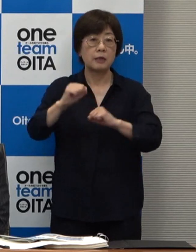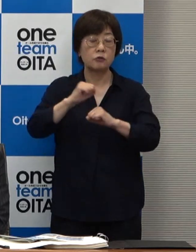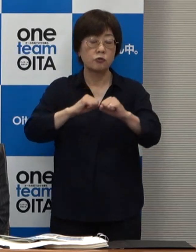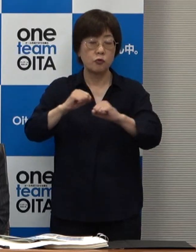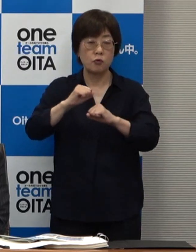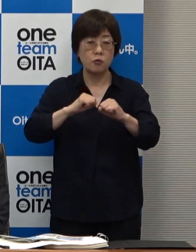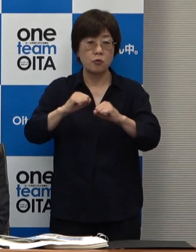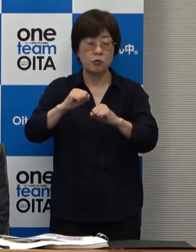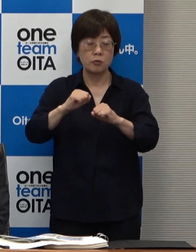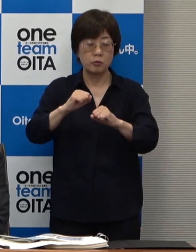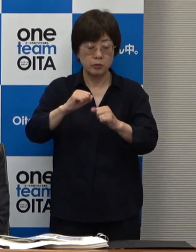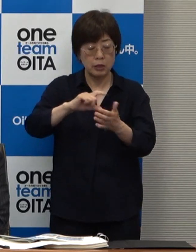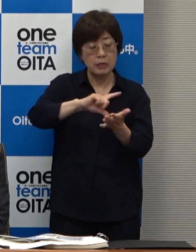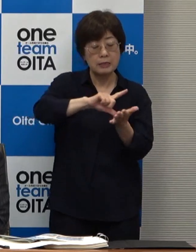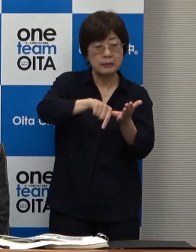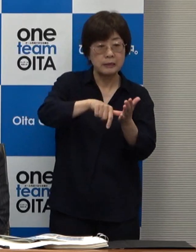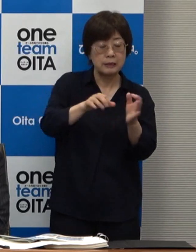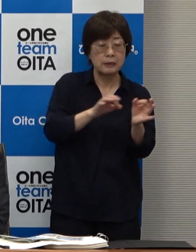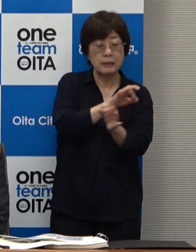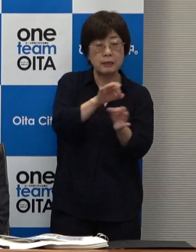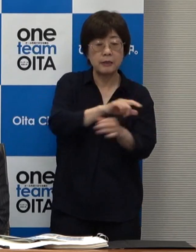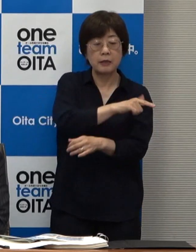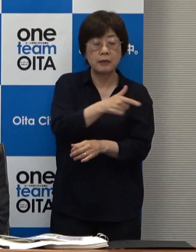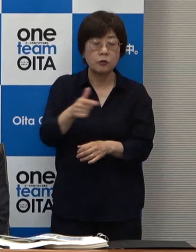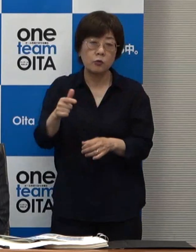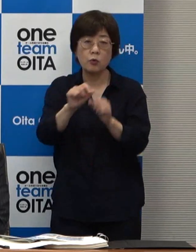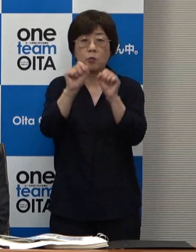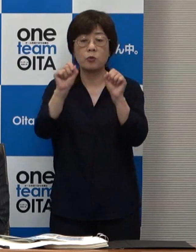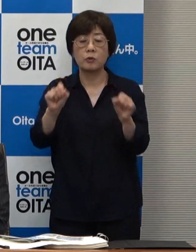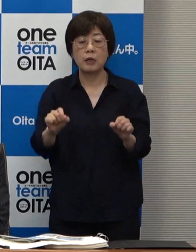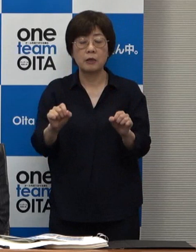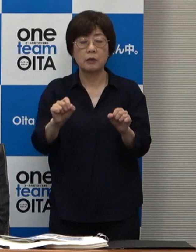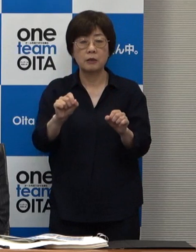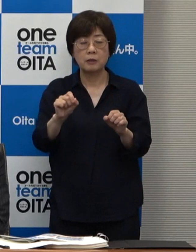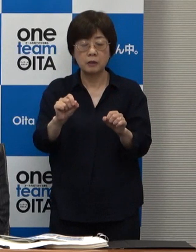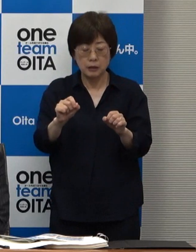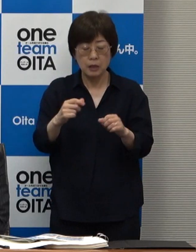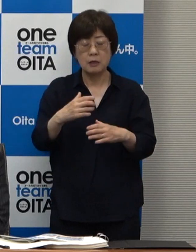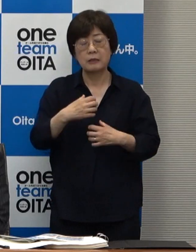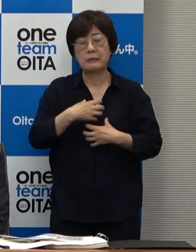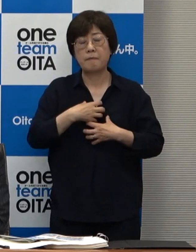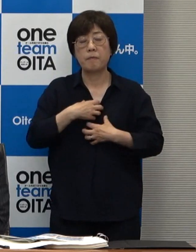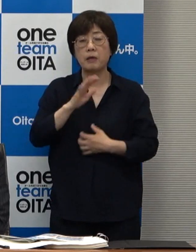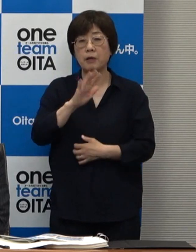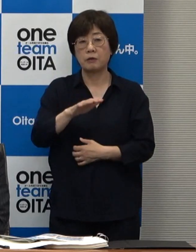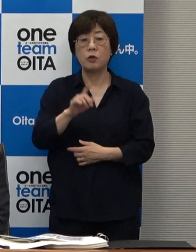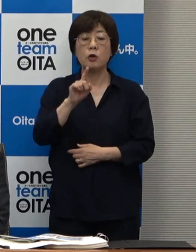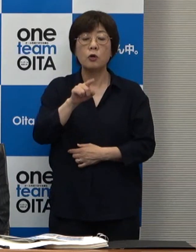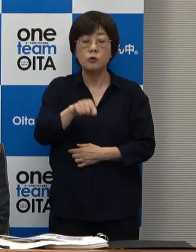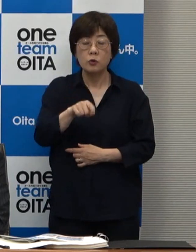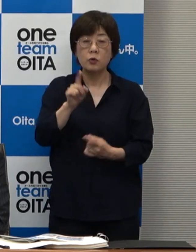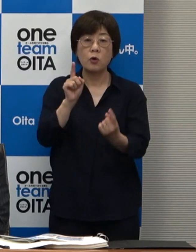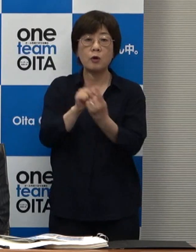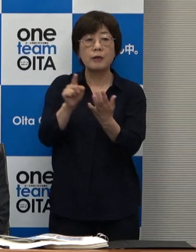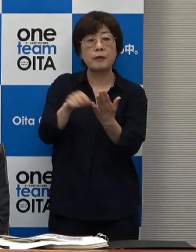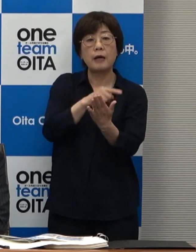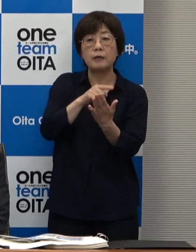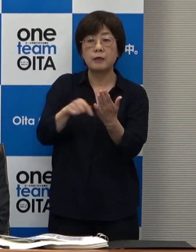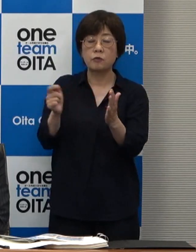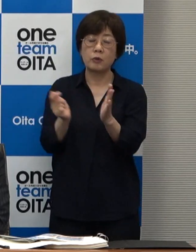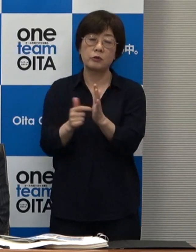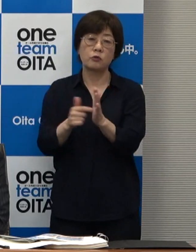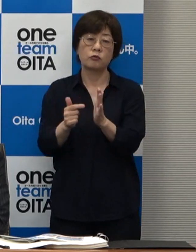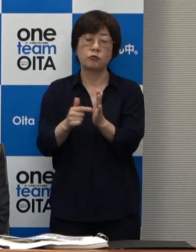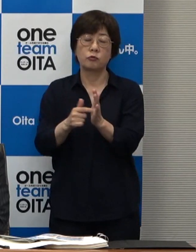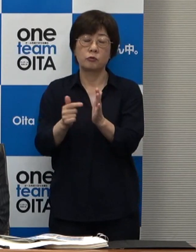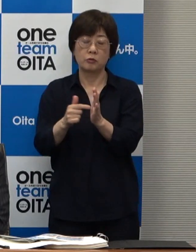の担い手など不足などさまざまな問題が懸念されており、その対策は早急に取り掛かるべき事項